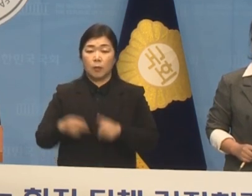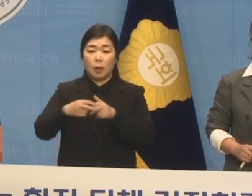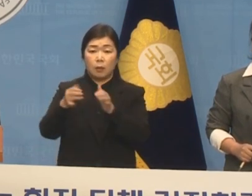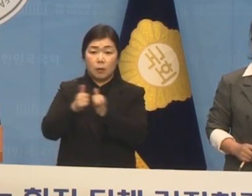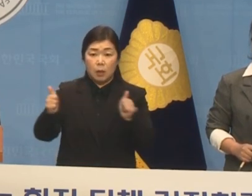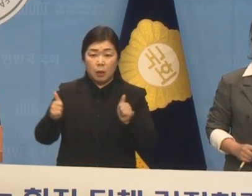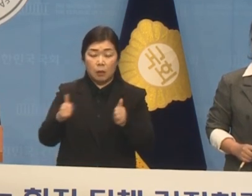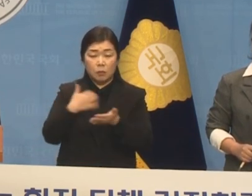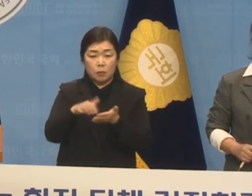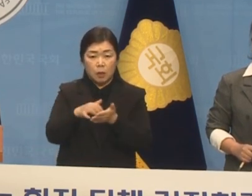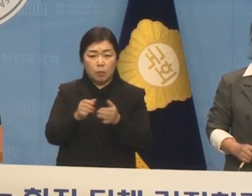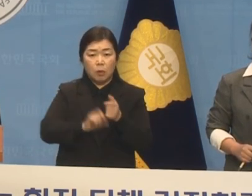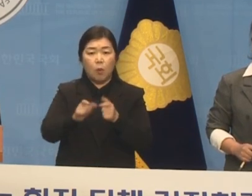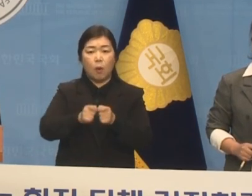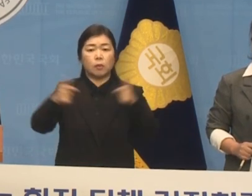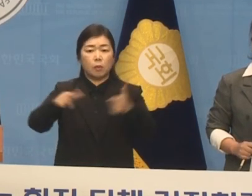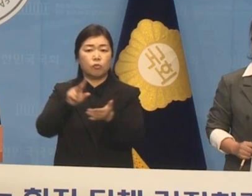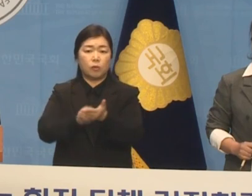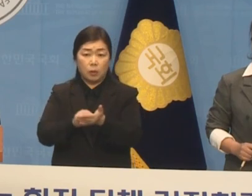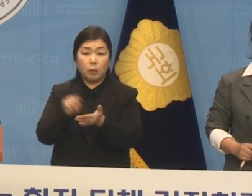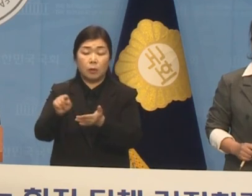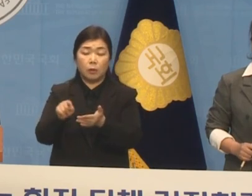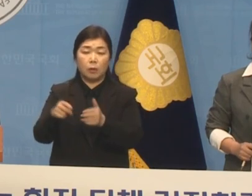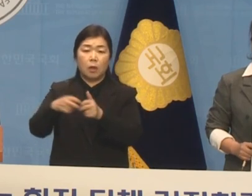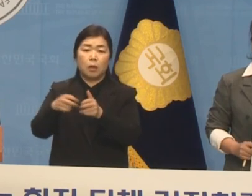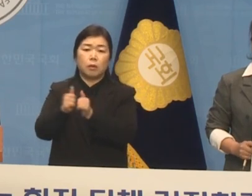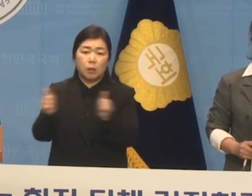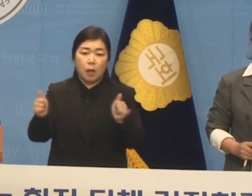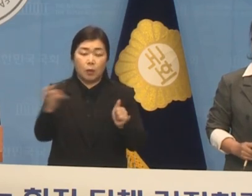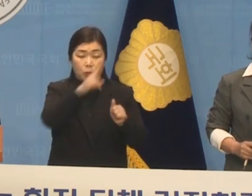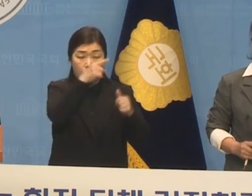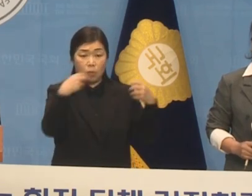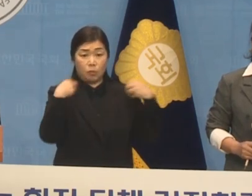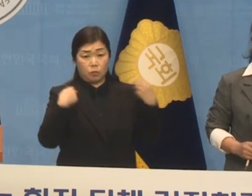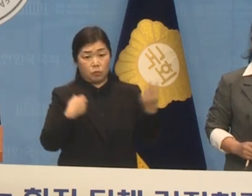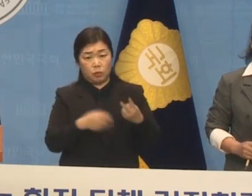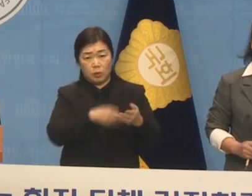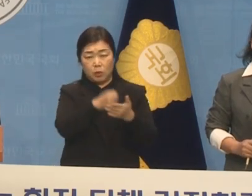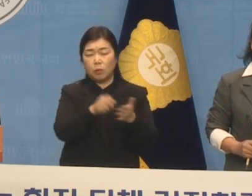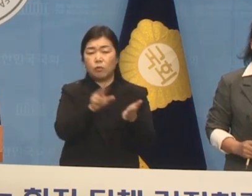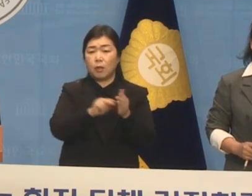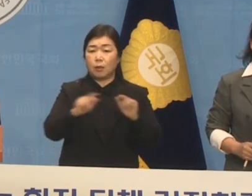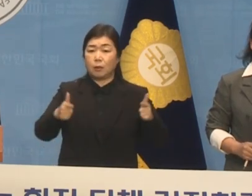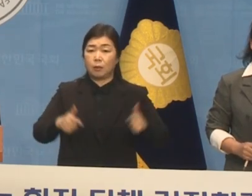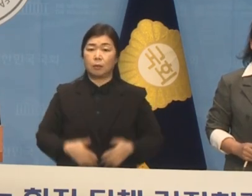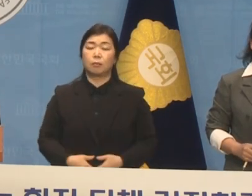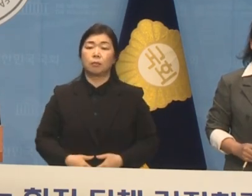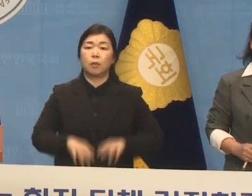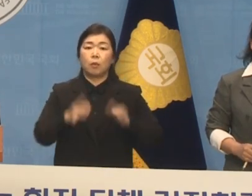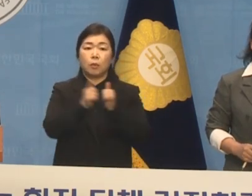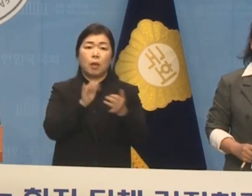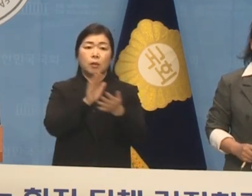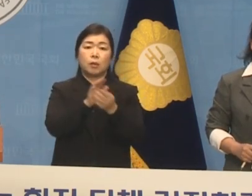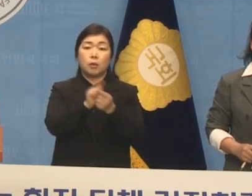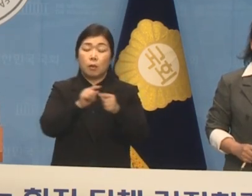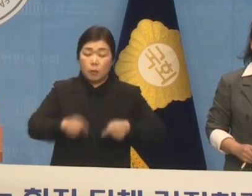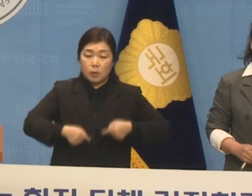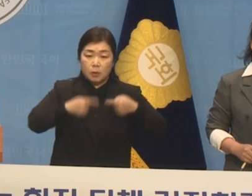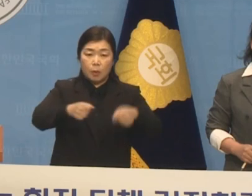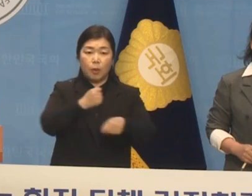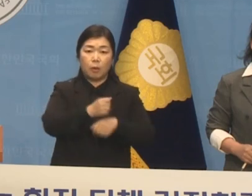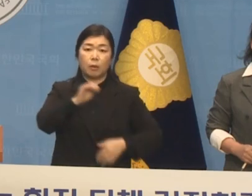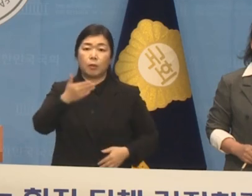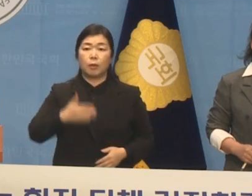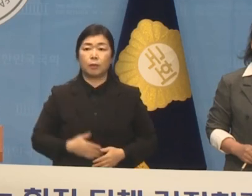확충 문제는 단지 의사와 정부만이 결정할 문제가 아닙니다. 국민이 직접 참여하는 공론의 장이